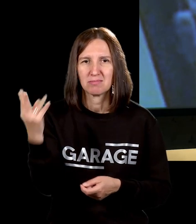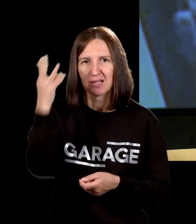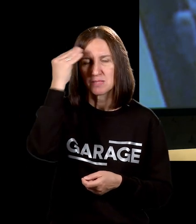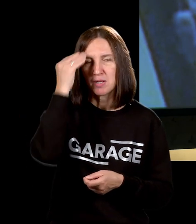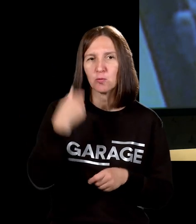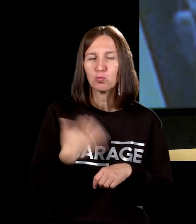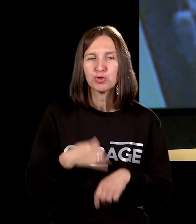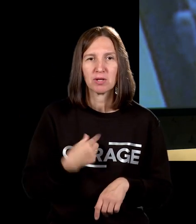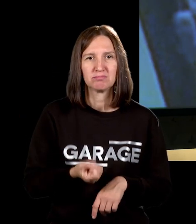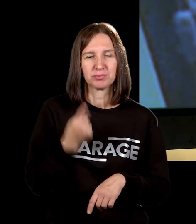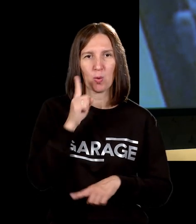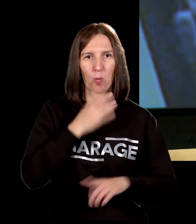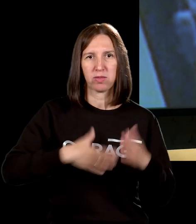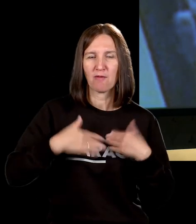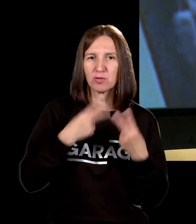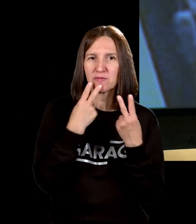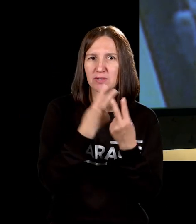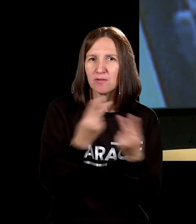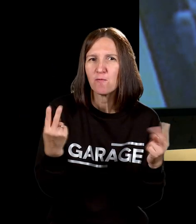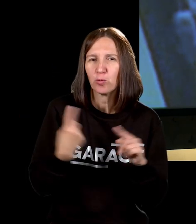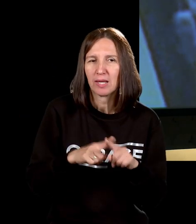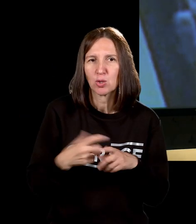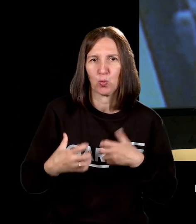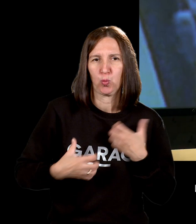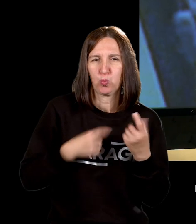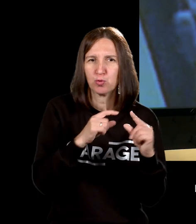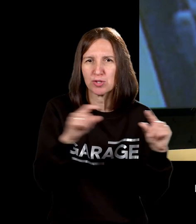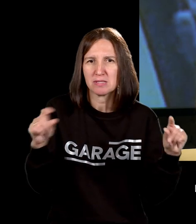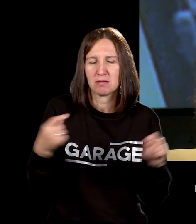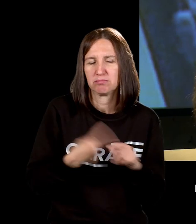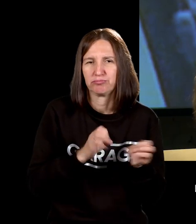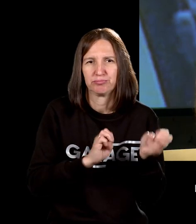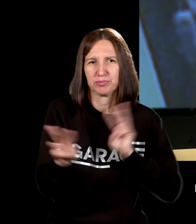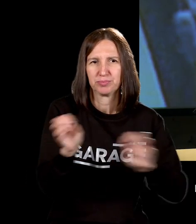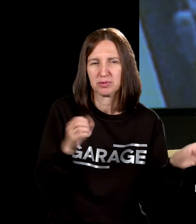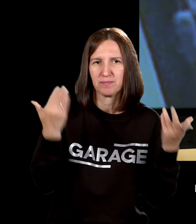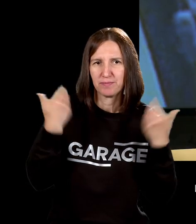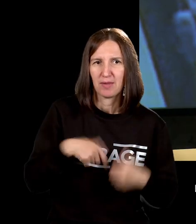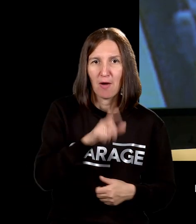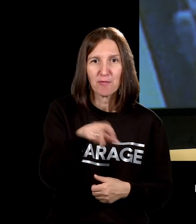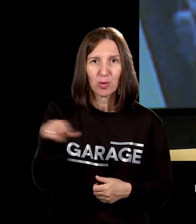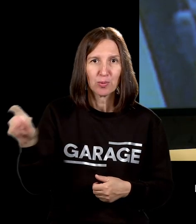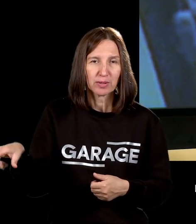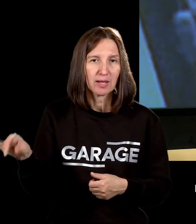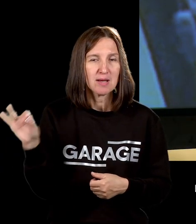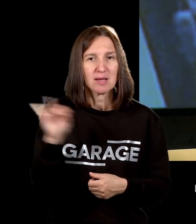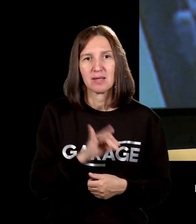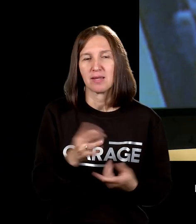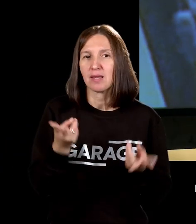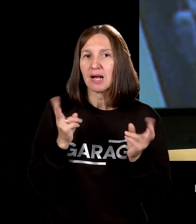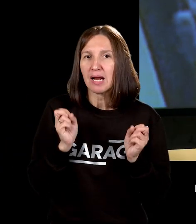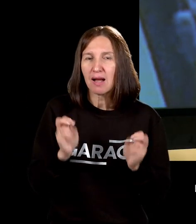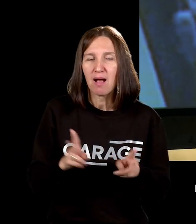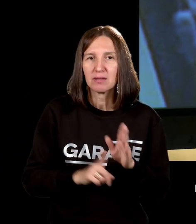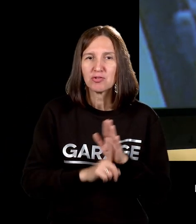чтобы рассматривать вот эти вот все маленькие растерзанные фигурки. И Как ты начинаешь сам искать оправдание?